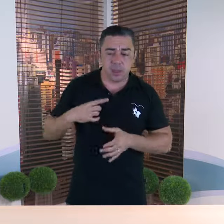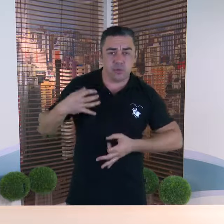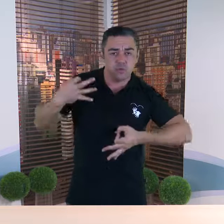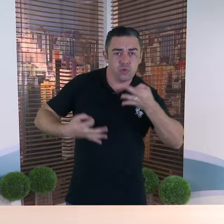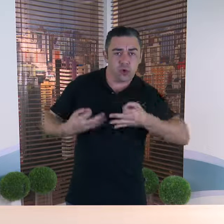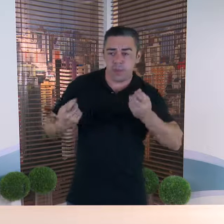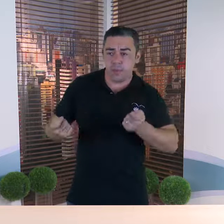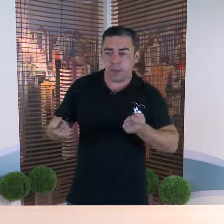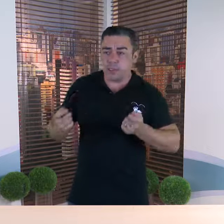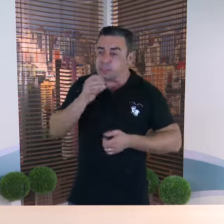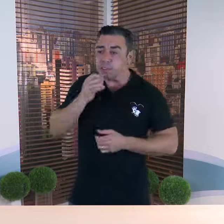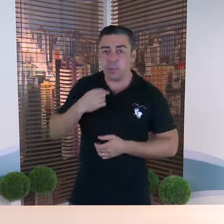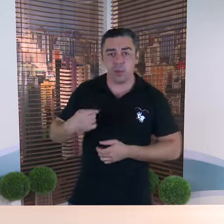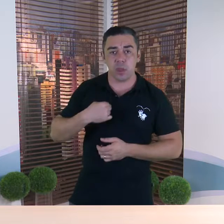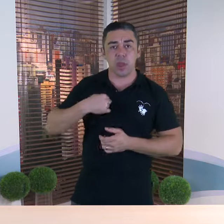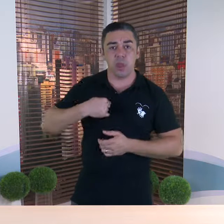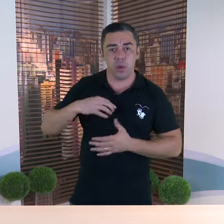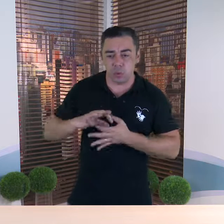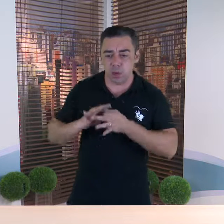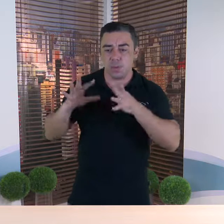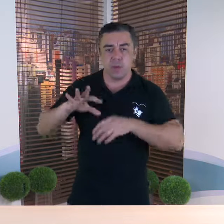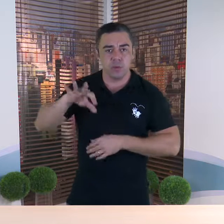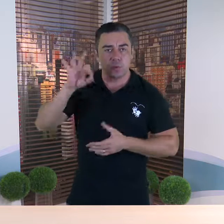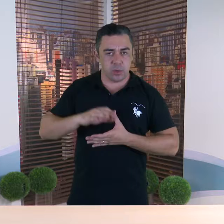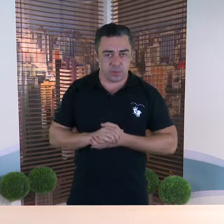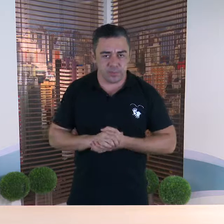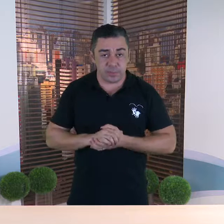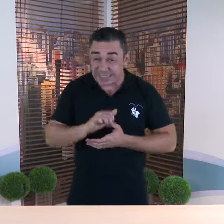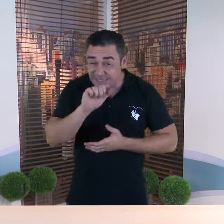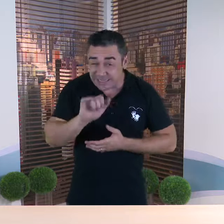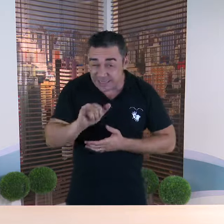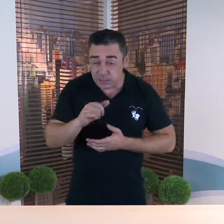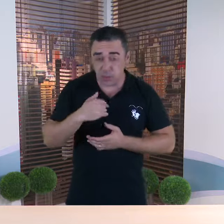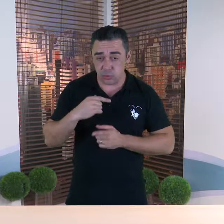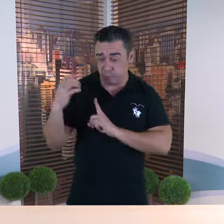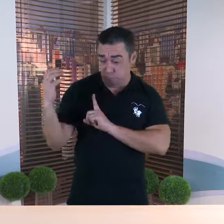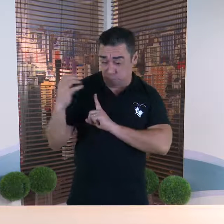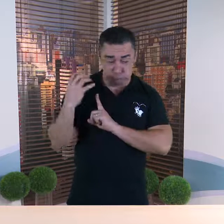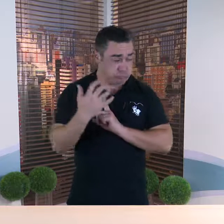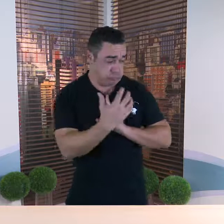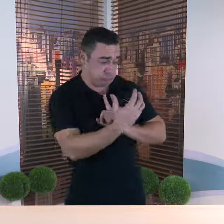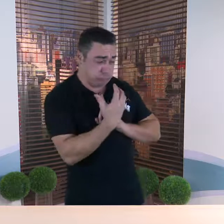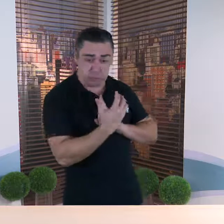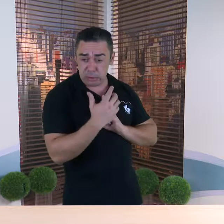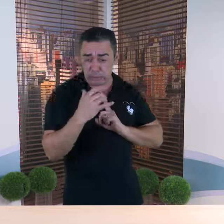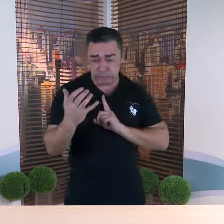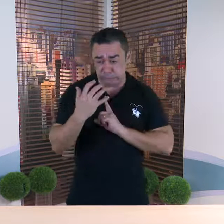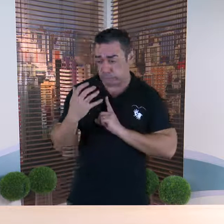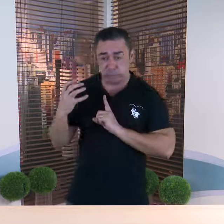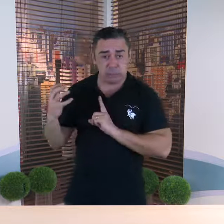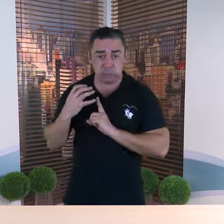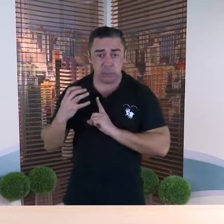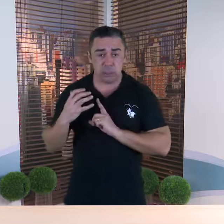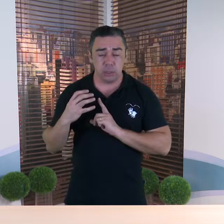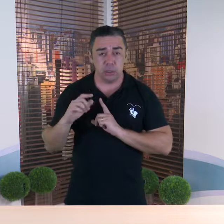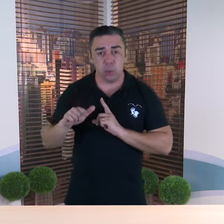lhe for dado ou dada escolha. E se agiu debaixo de pressão vinda da parte de uma